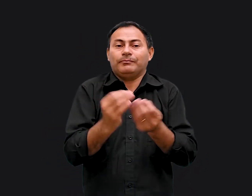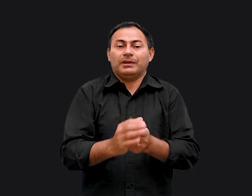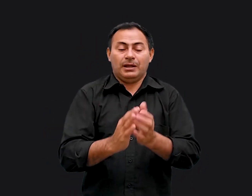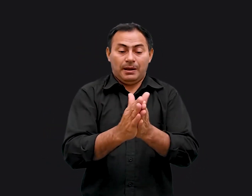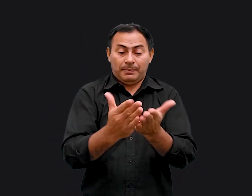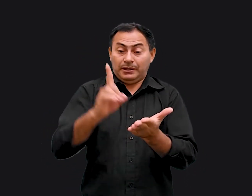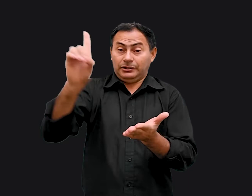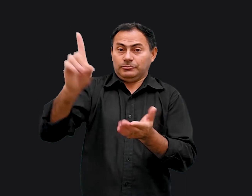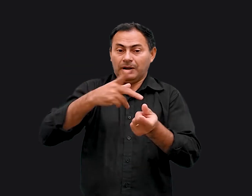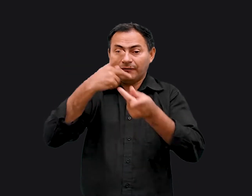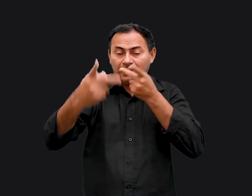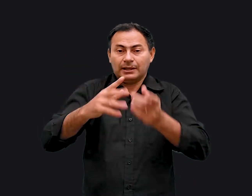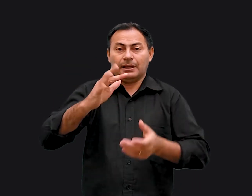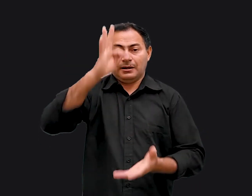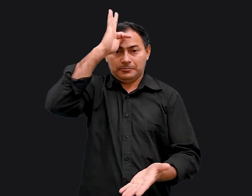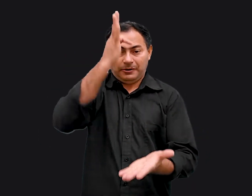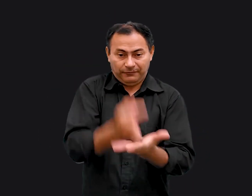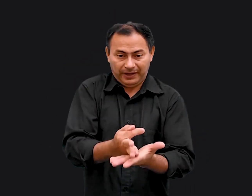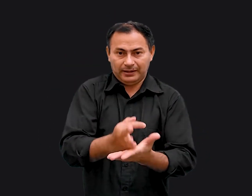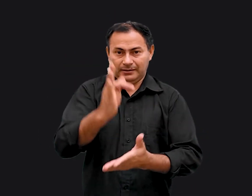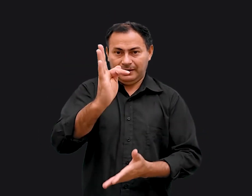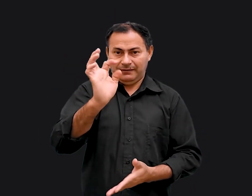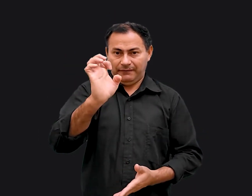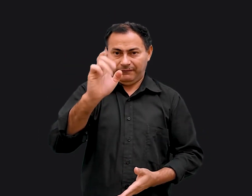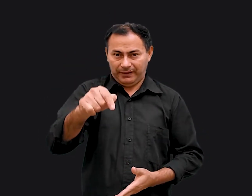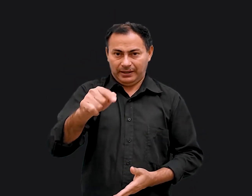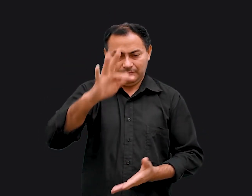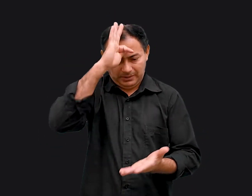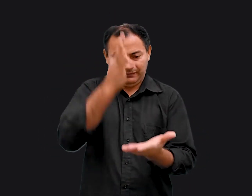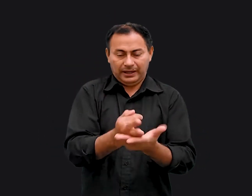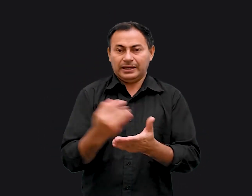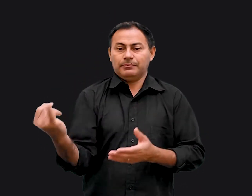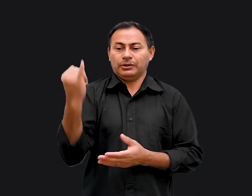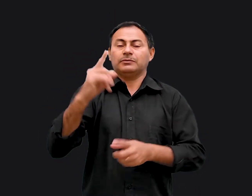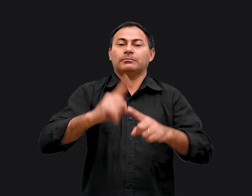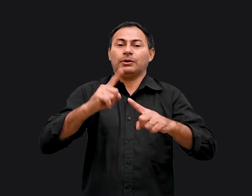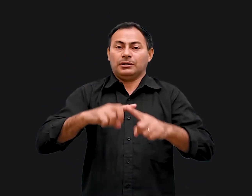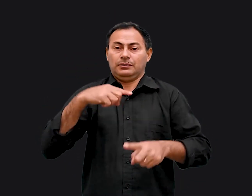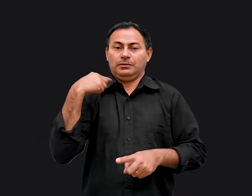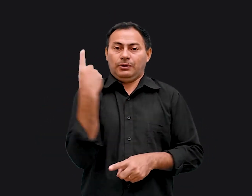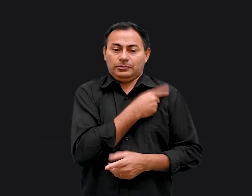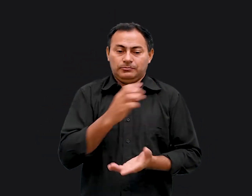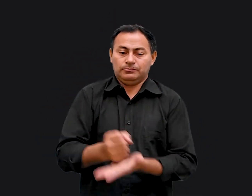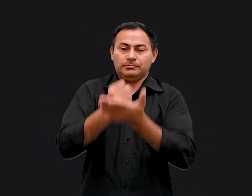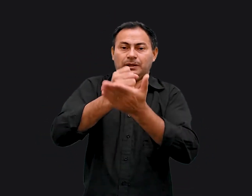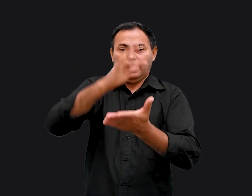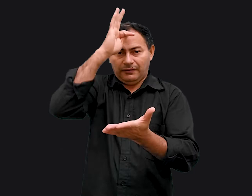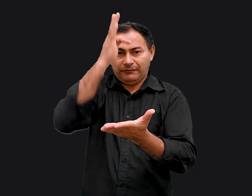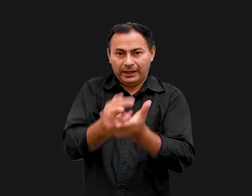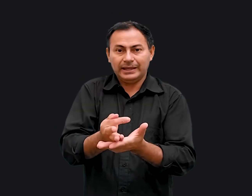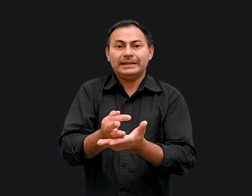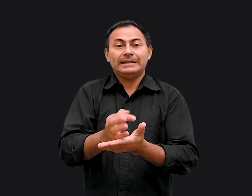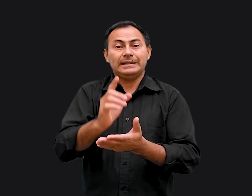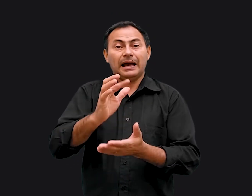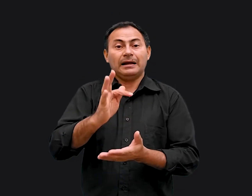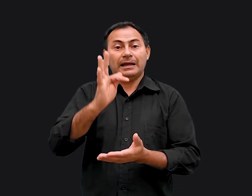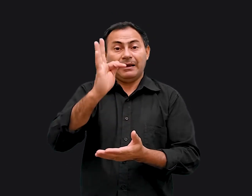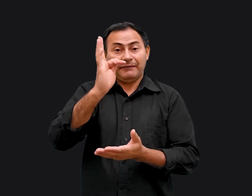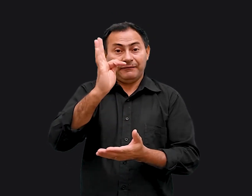Escritura, a fé é muito importante, porque somos salvos pela fé. Por isso, já que a fé é tão importante, Deus quer